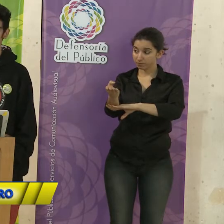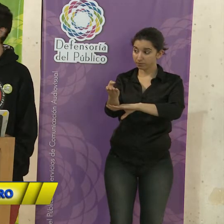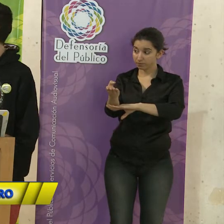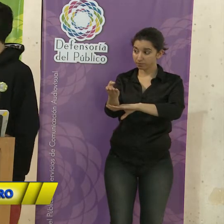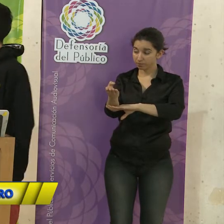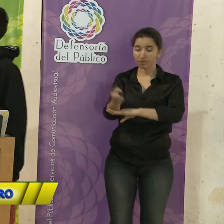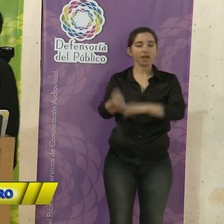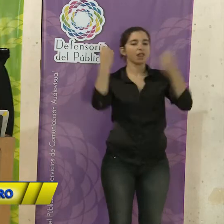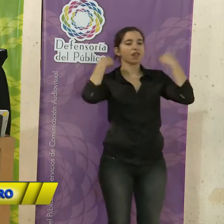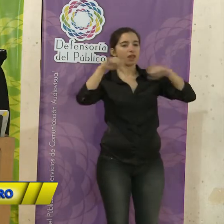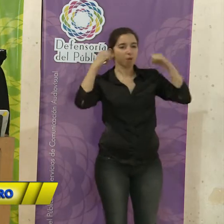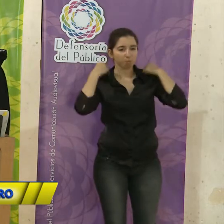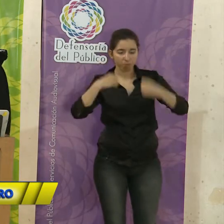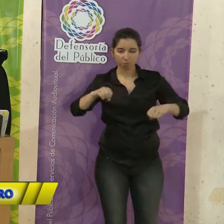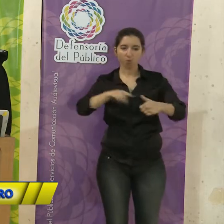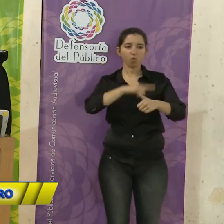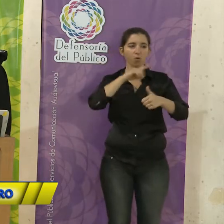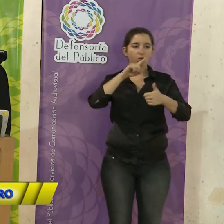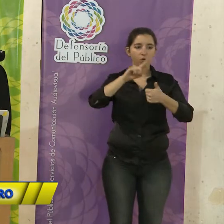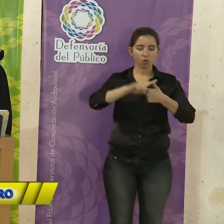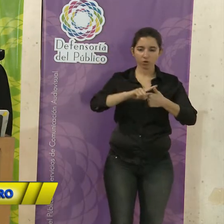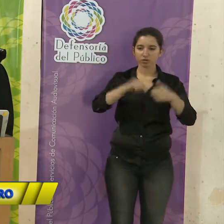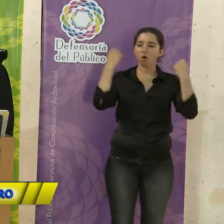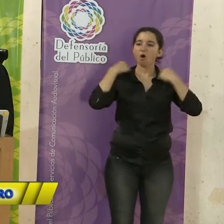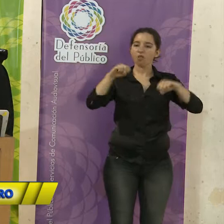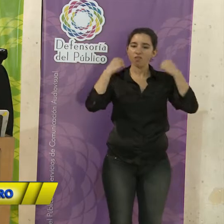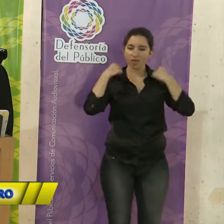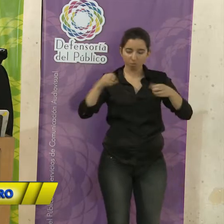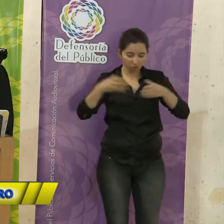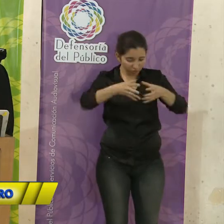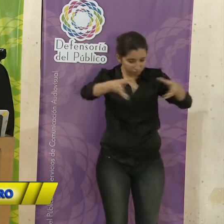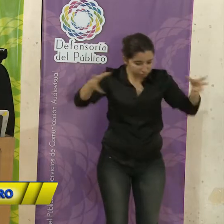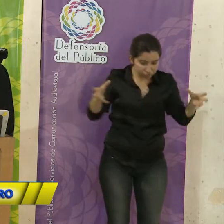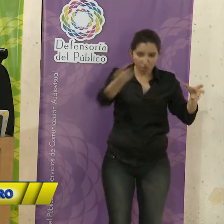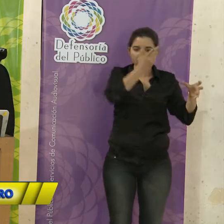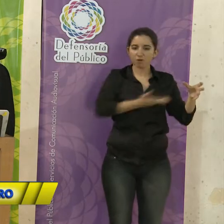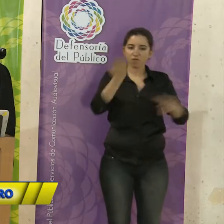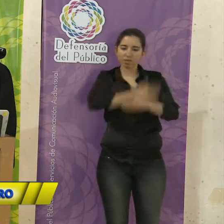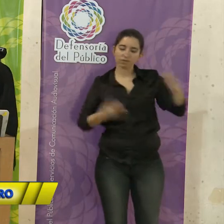de los deportes o de deportes adaptados, también en los medios,